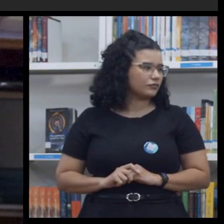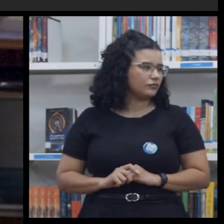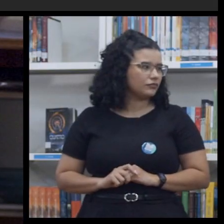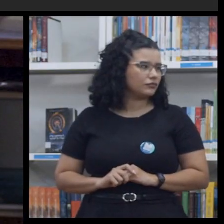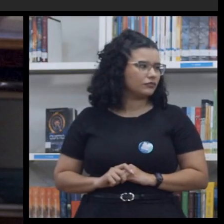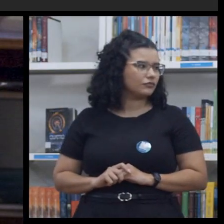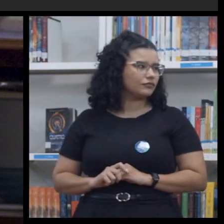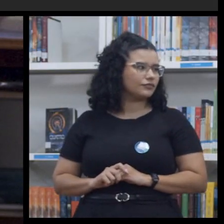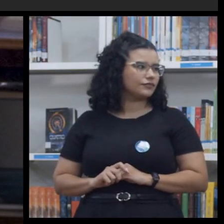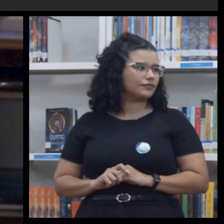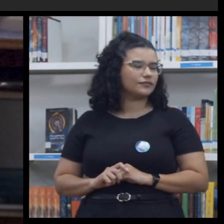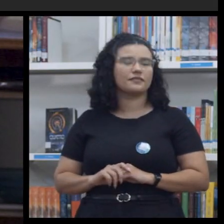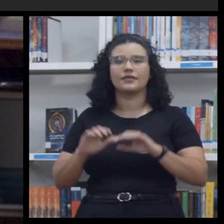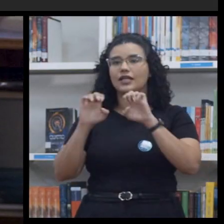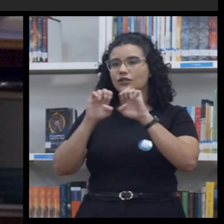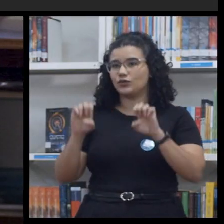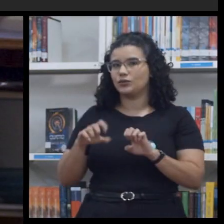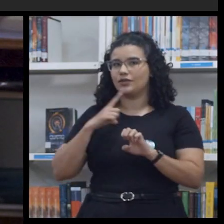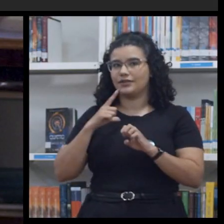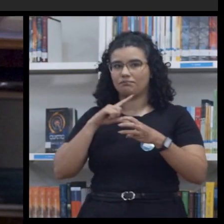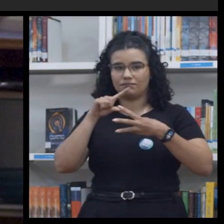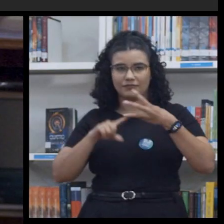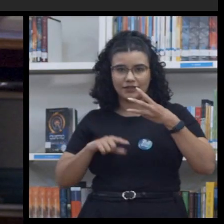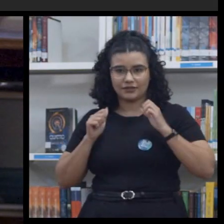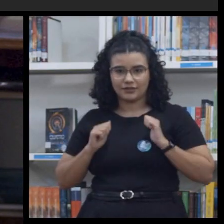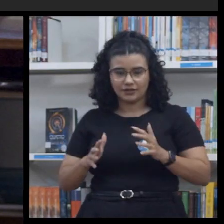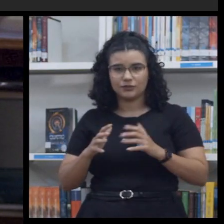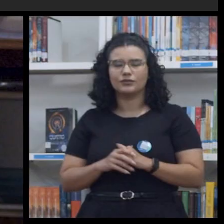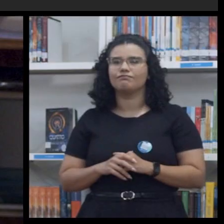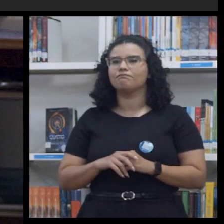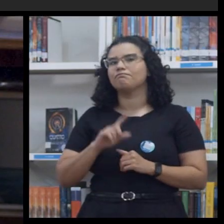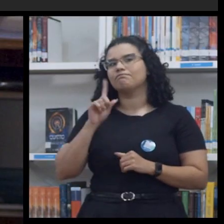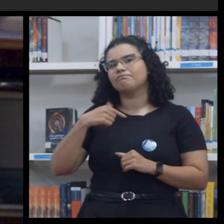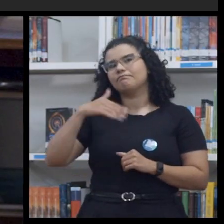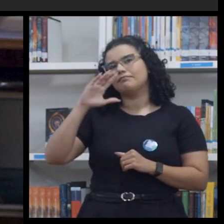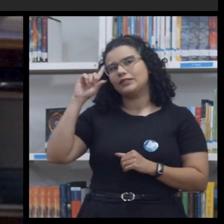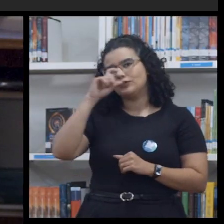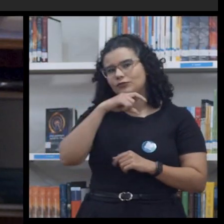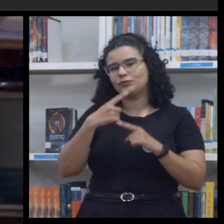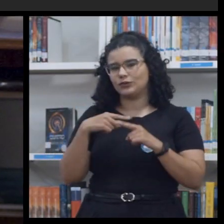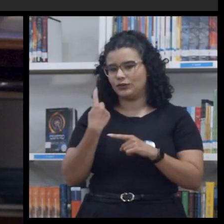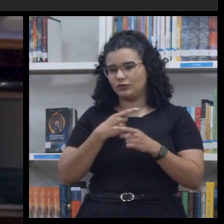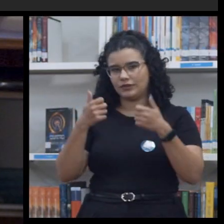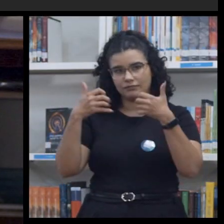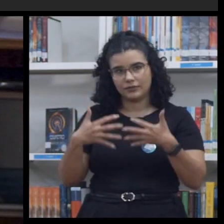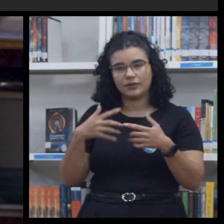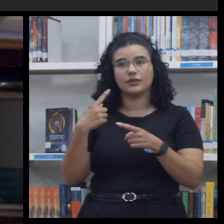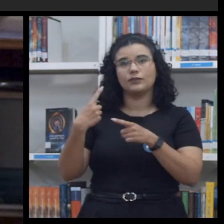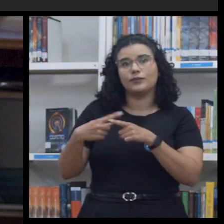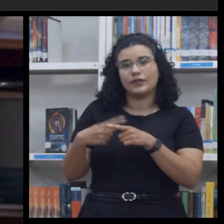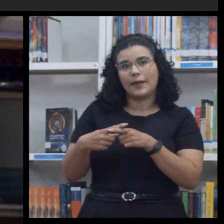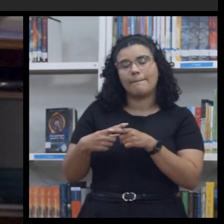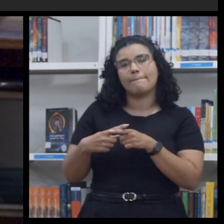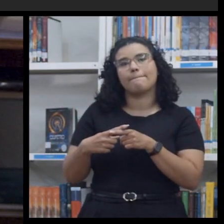roteiro clássico. A estrutura dos 3 atos, ela é muito mais dramática, se a gente for falar, porque